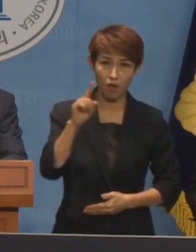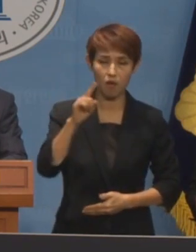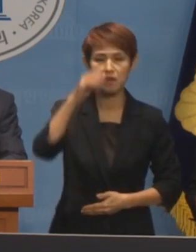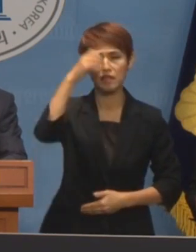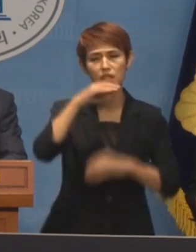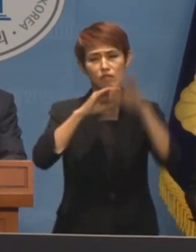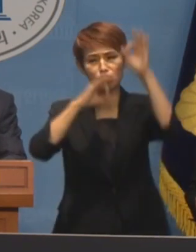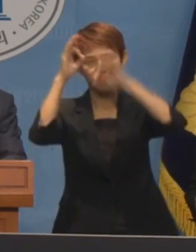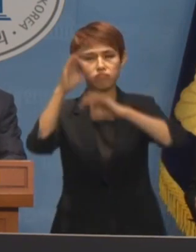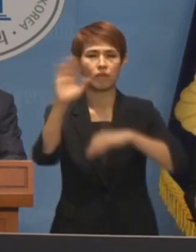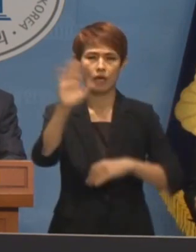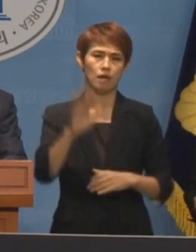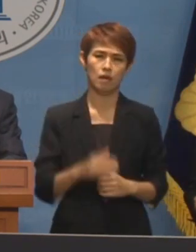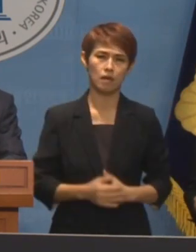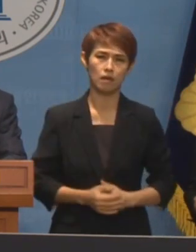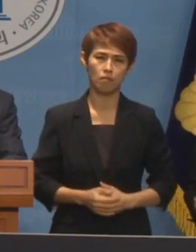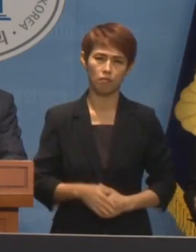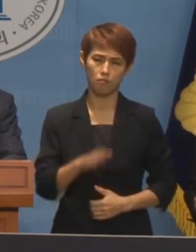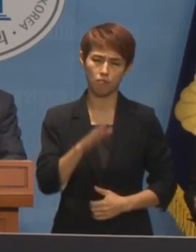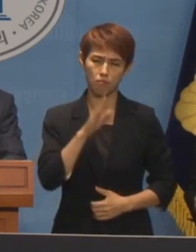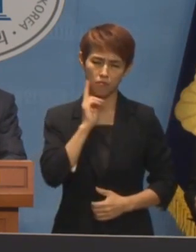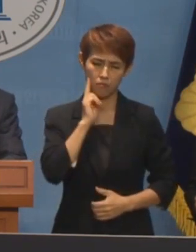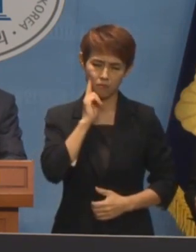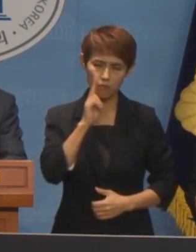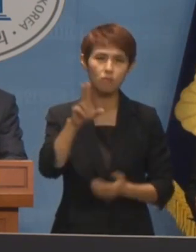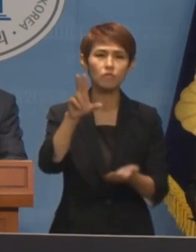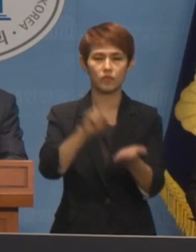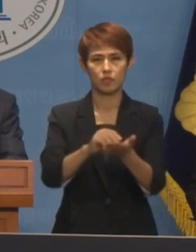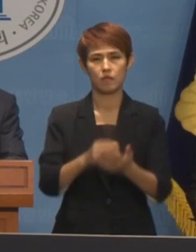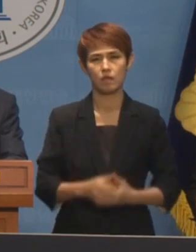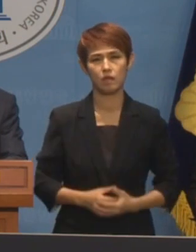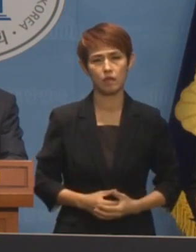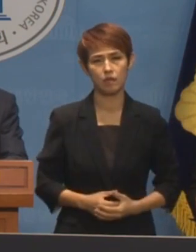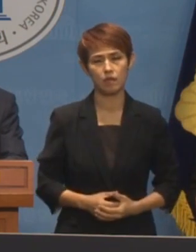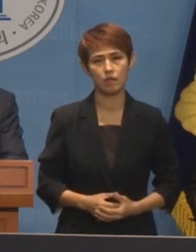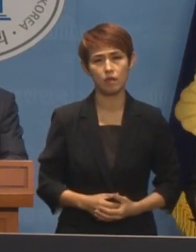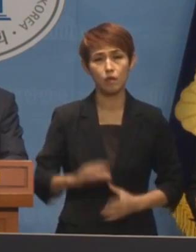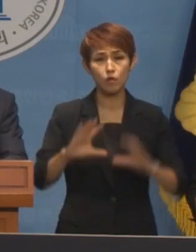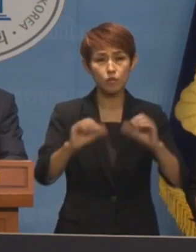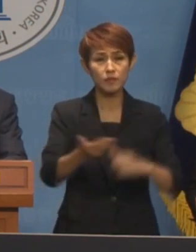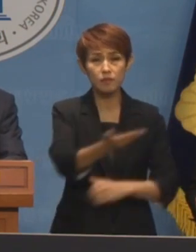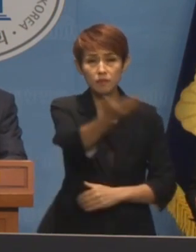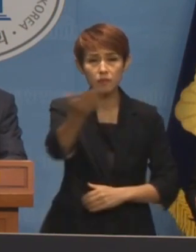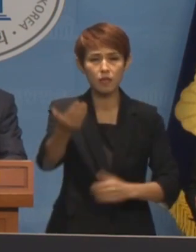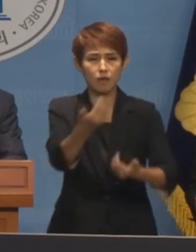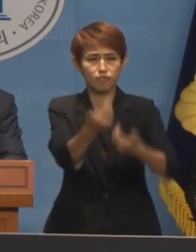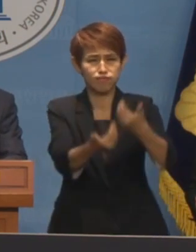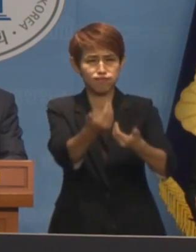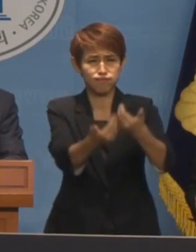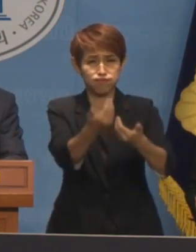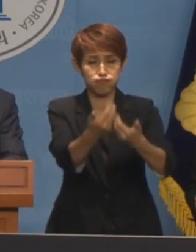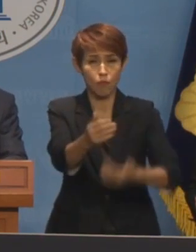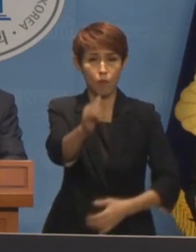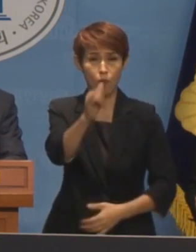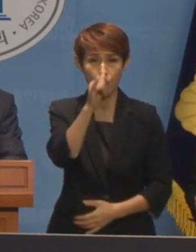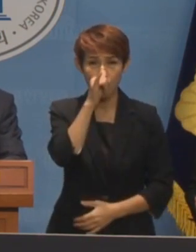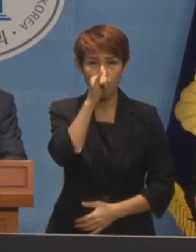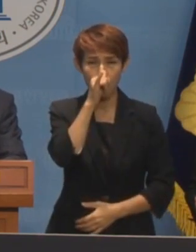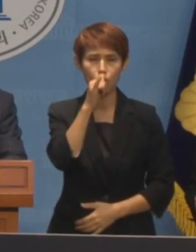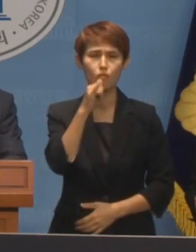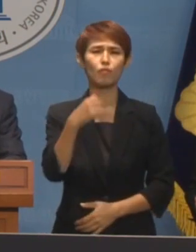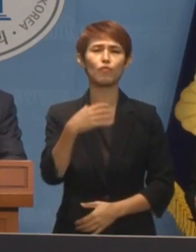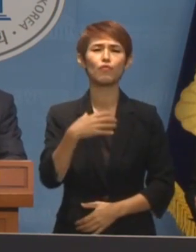아닌 심각한 문제이며 국민들 사이의 갈등을 초래할 수 있는